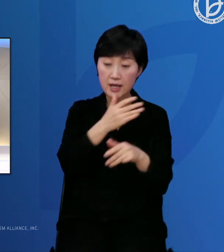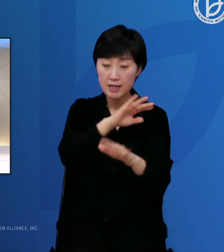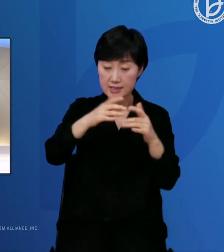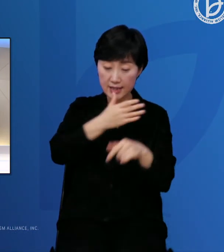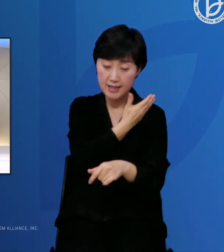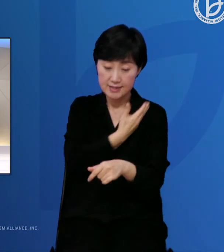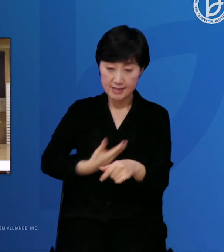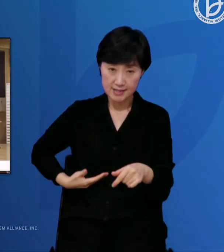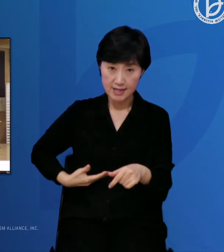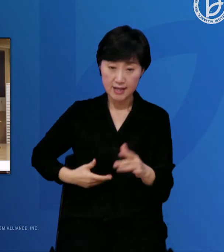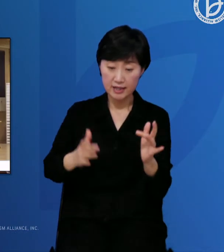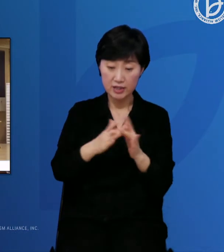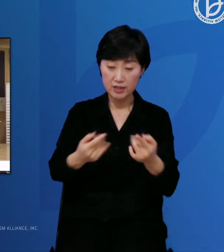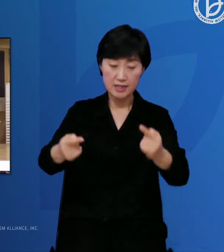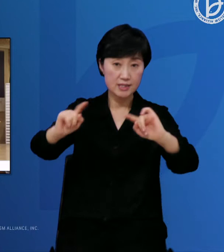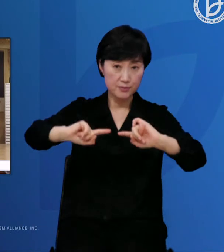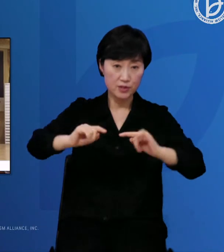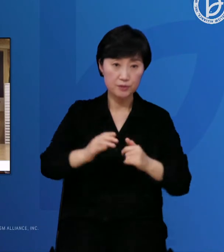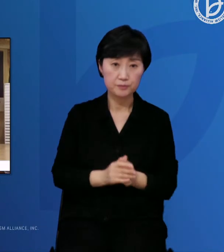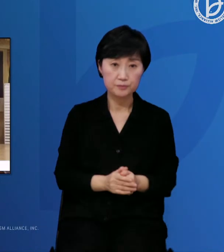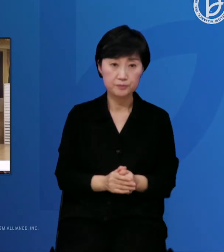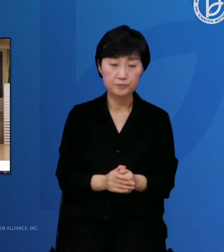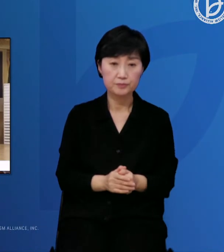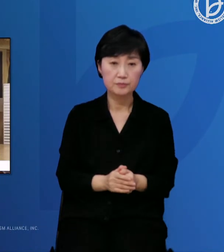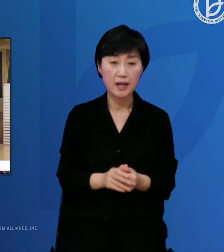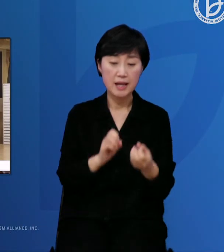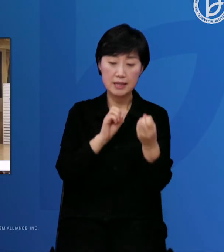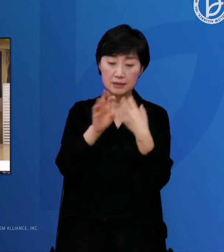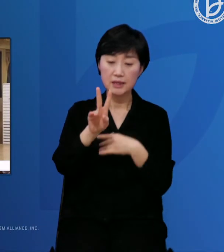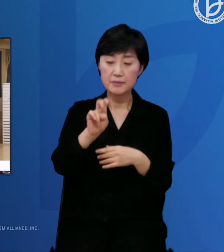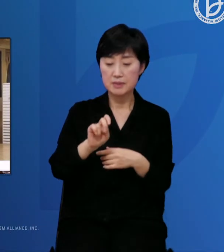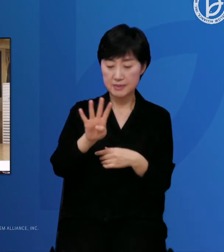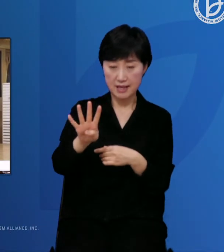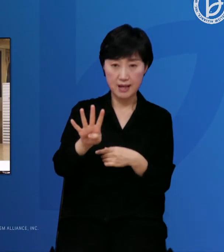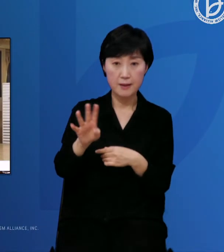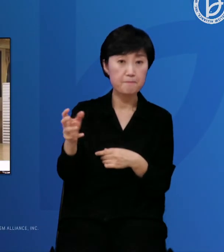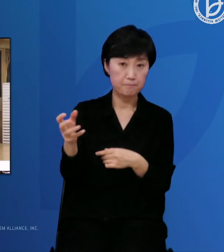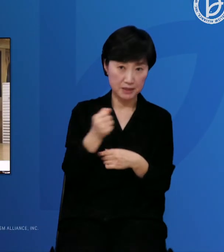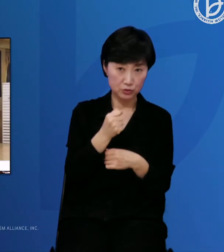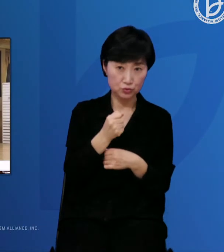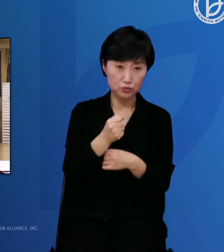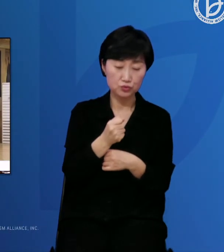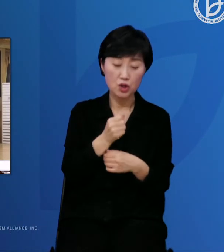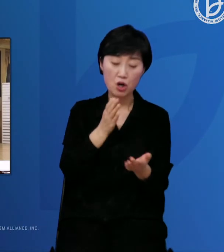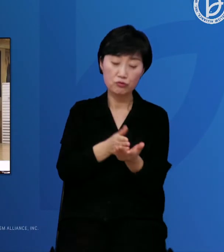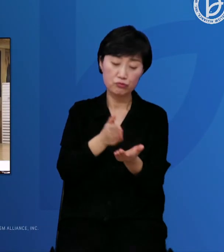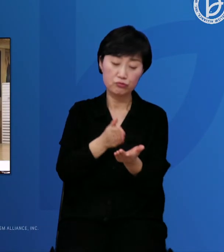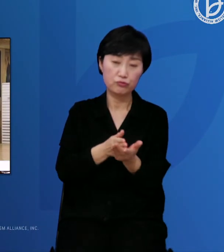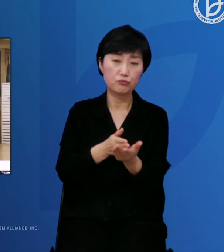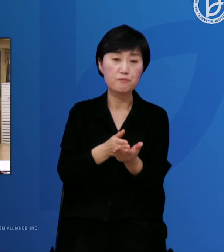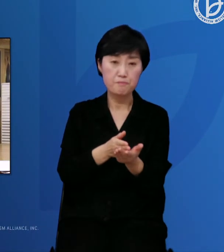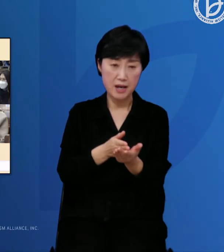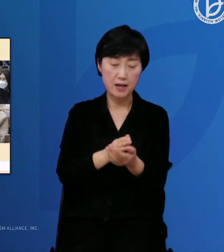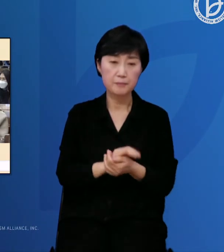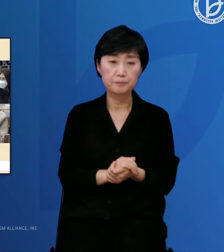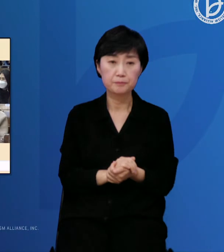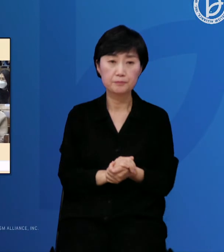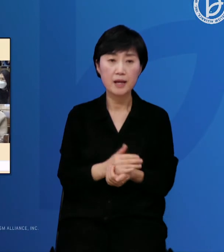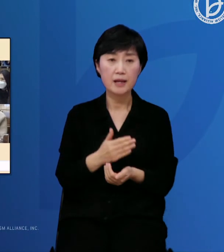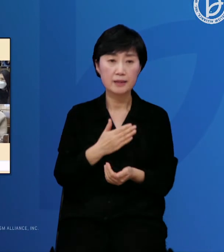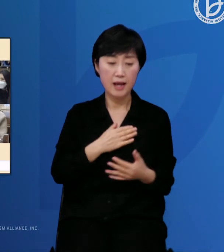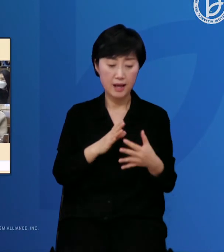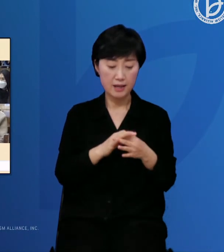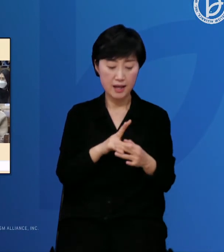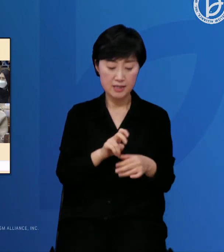열렸습니다. 제123 RUTC 응답 24란 주제로 열린 이번 기도회에서 류광수 목사는 나의